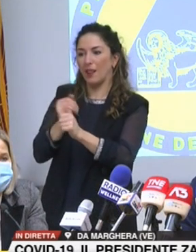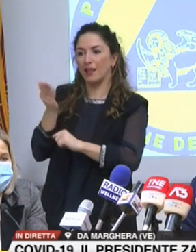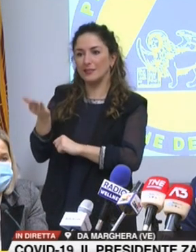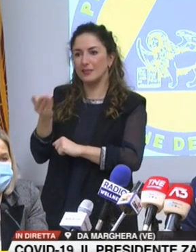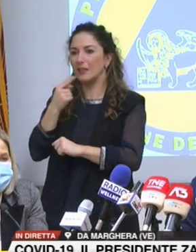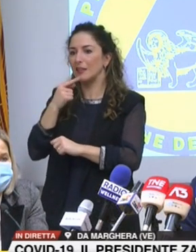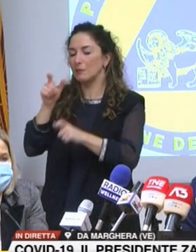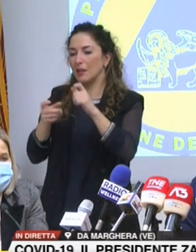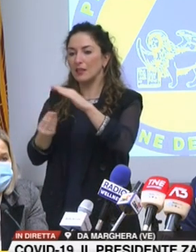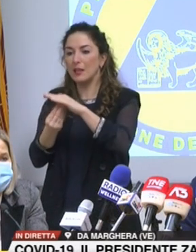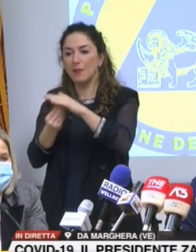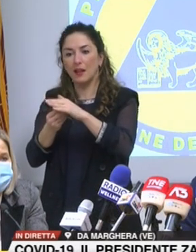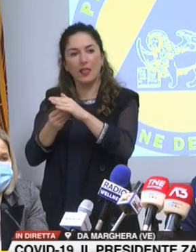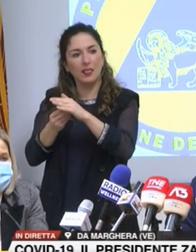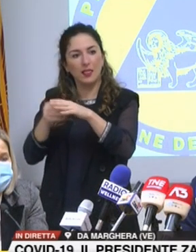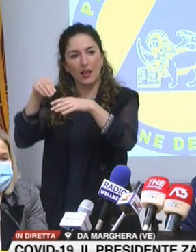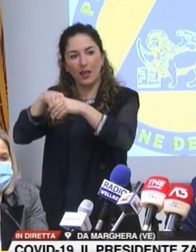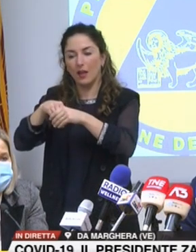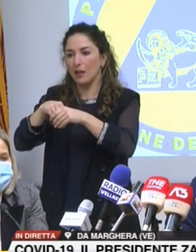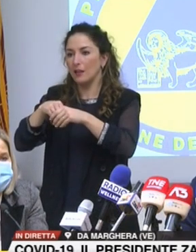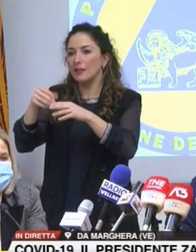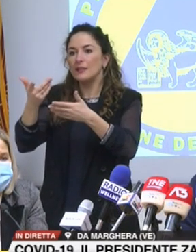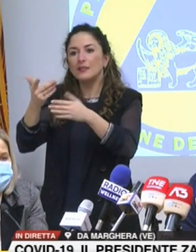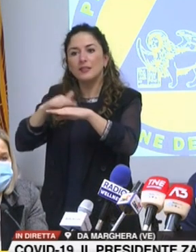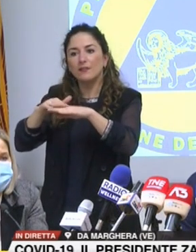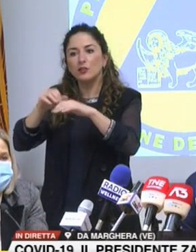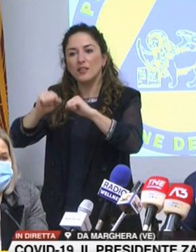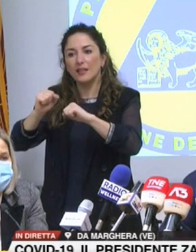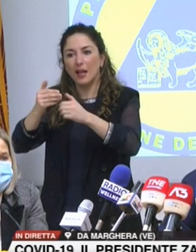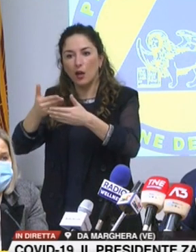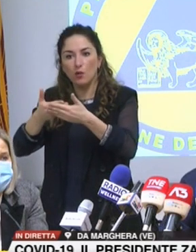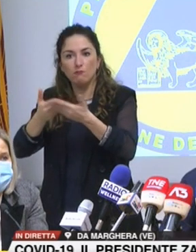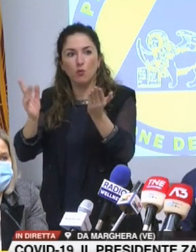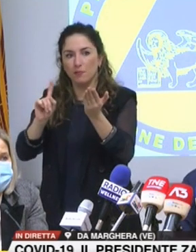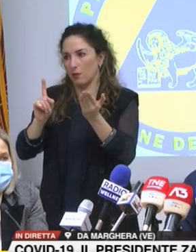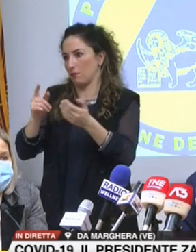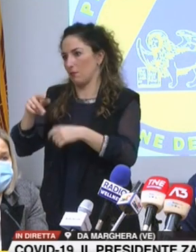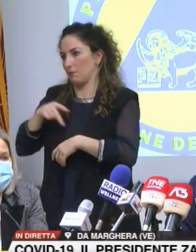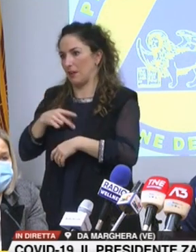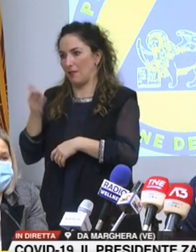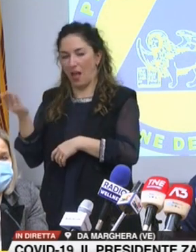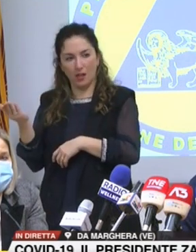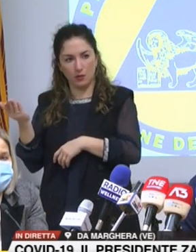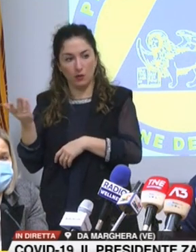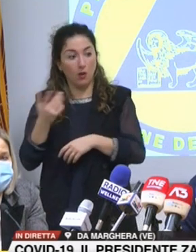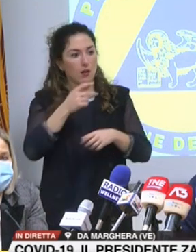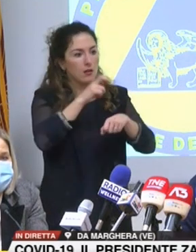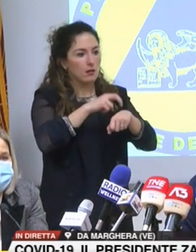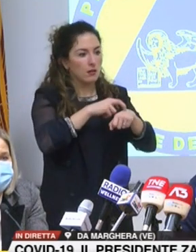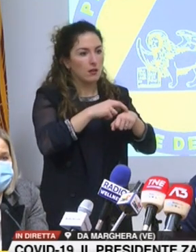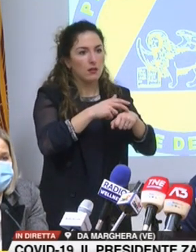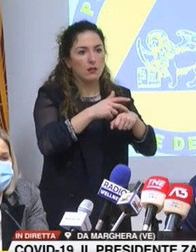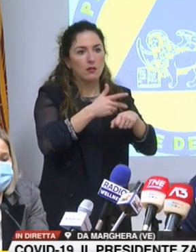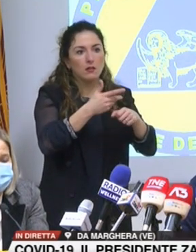che non è neanche dipendente del servizio sanitario pubblico ma è dipendente di agenzie esterne e lasciare scoperti dei medici che vanno nei